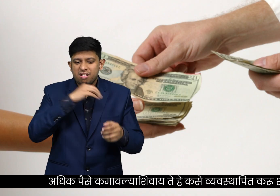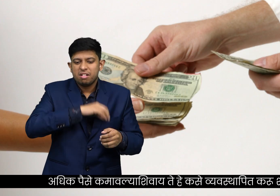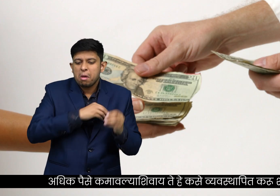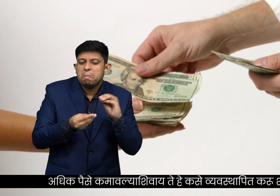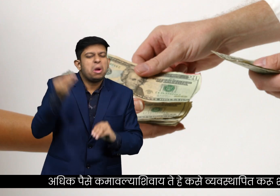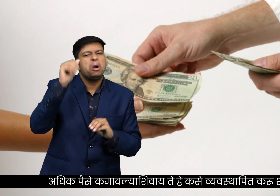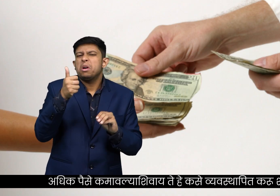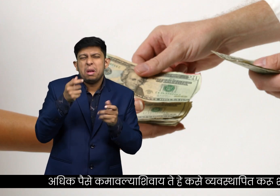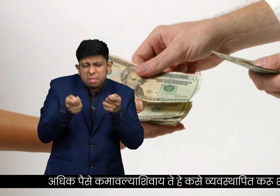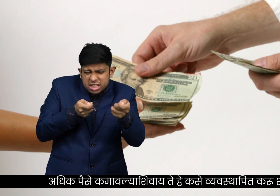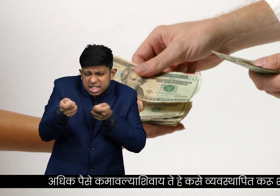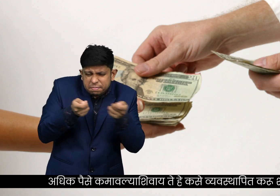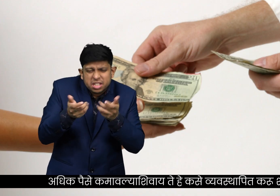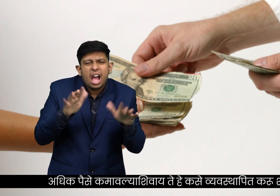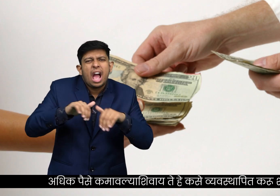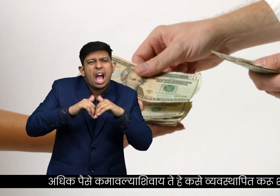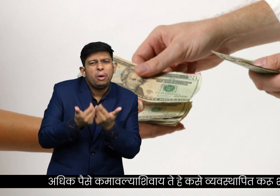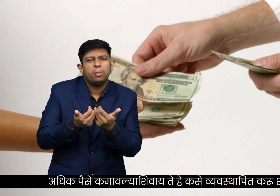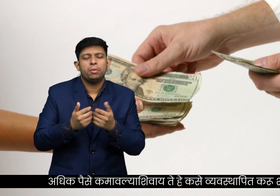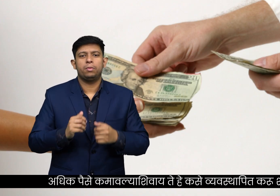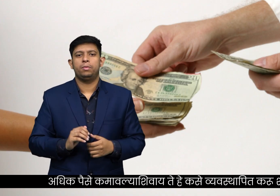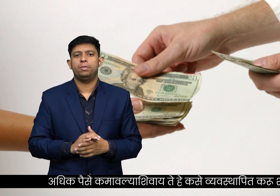हे कसे व्यवस्थापित करू शकतात?